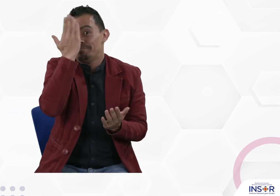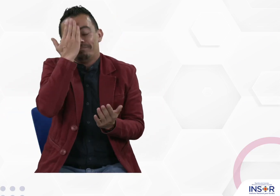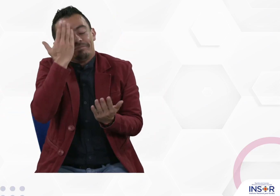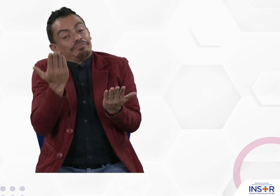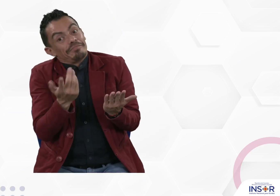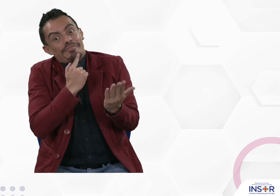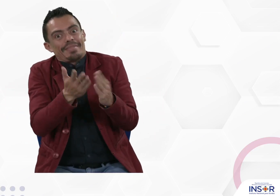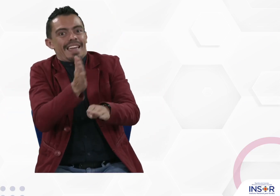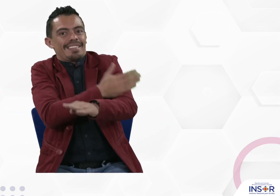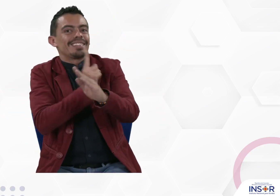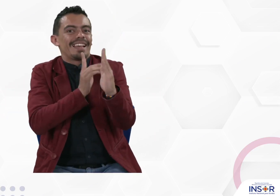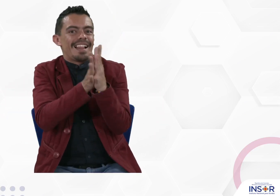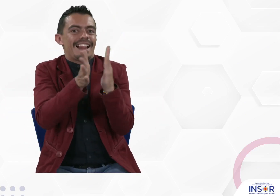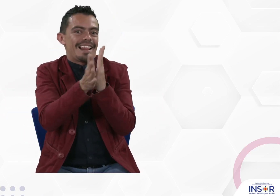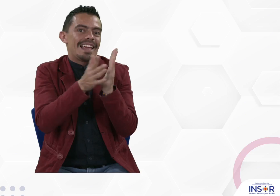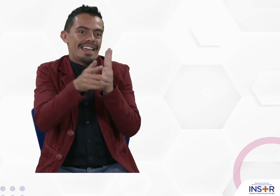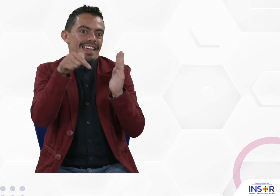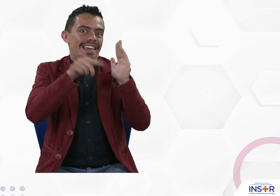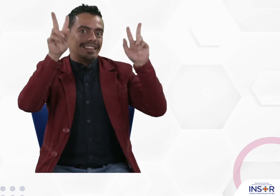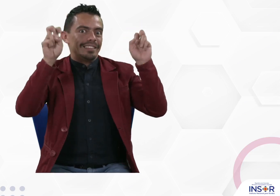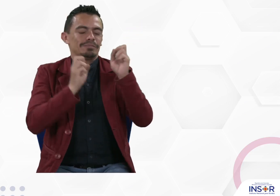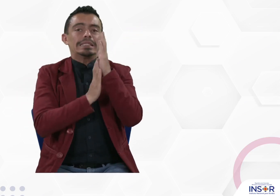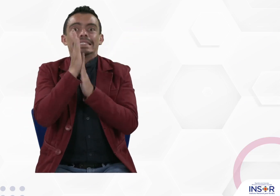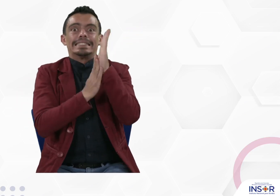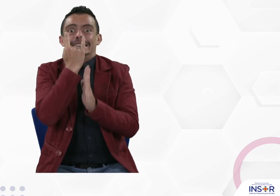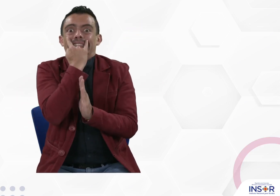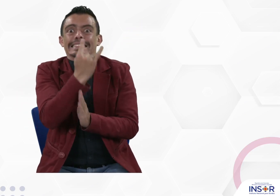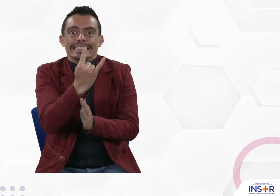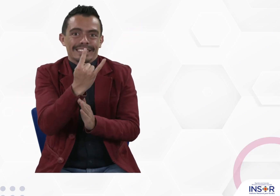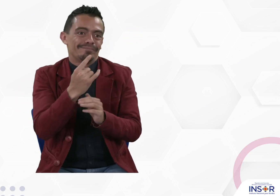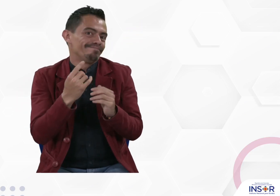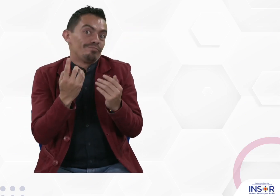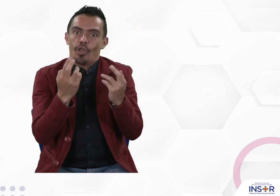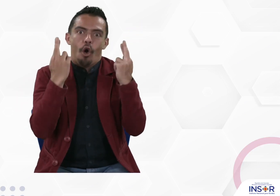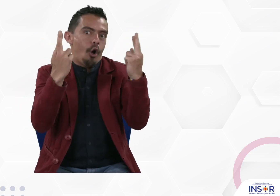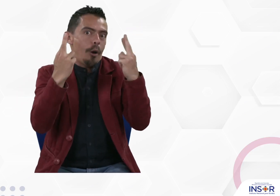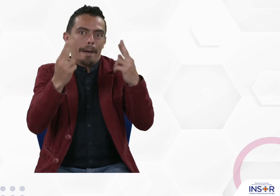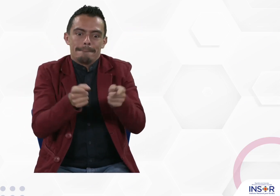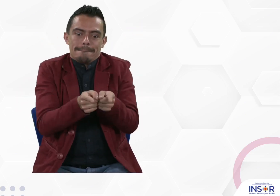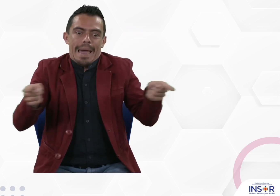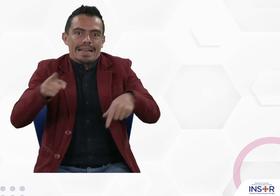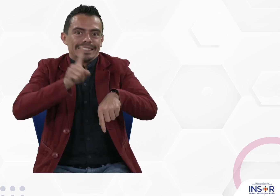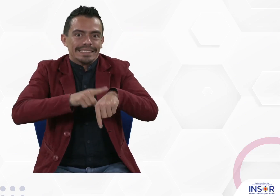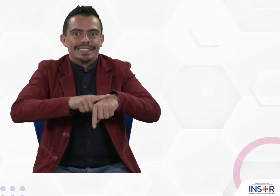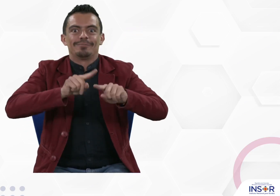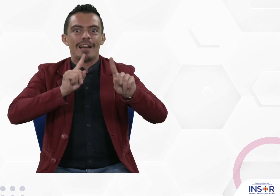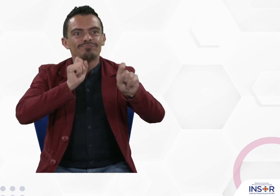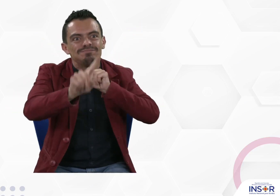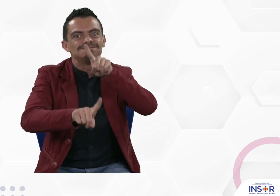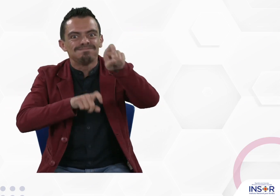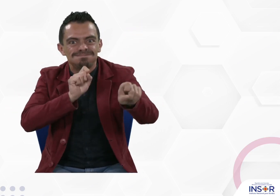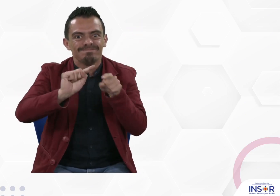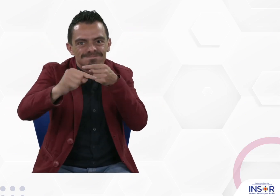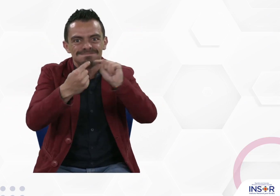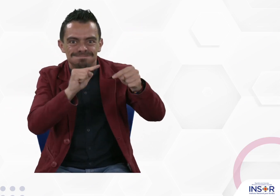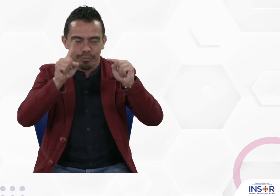esos escenarios de investigación. Como antes les mencionaba, pues es un tema muy interesante y quisiéramos tener más tiempo para preguntarles